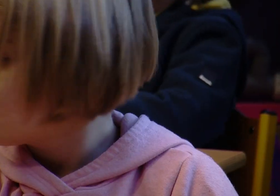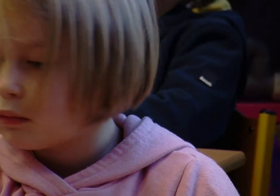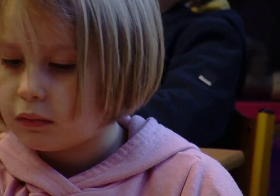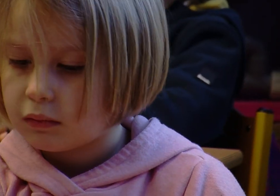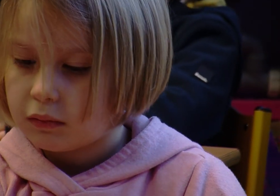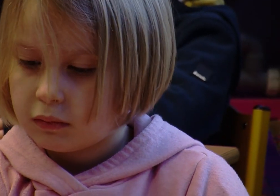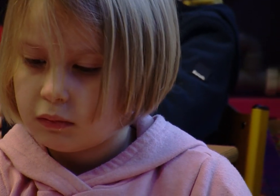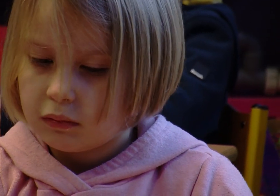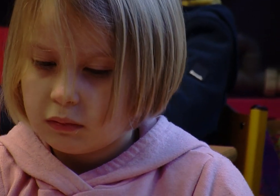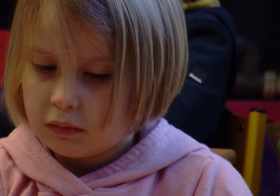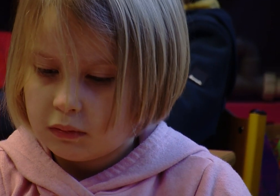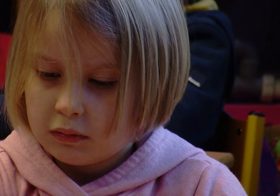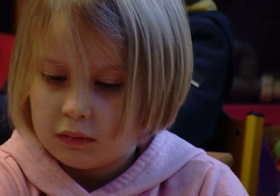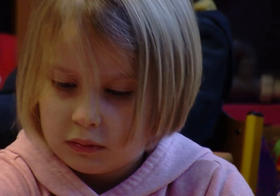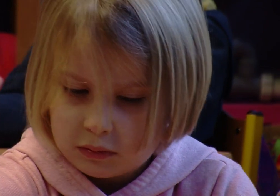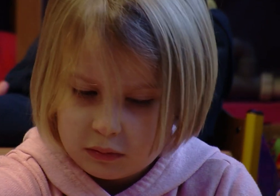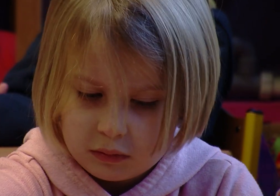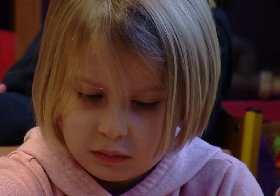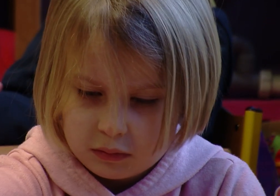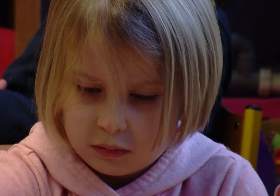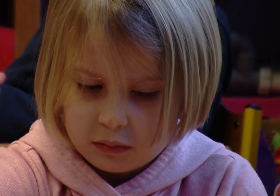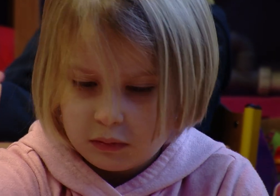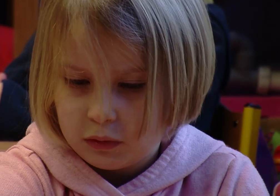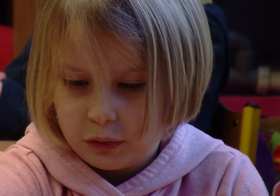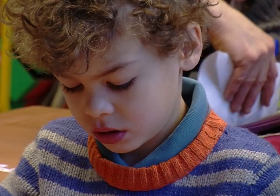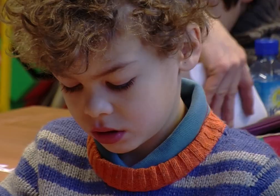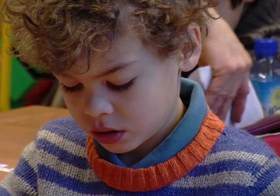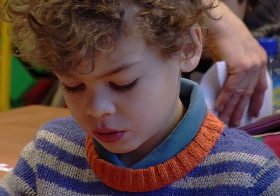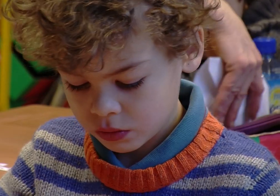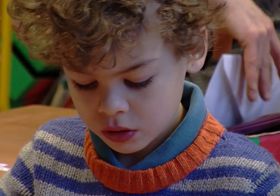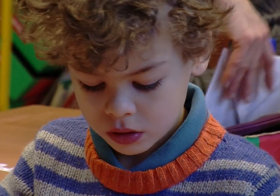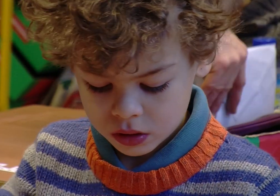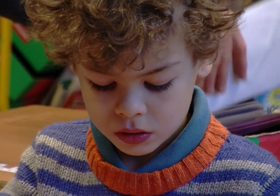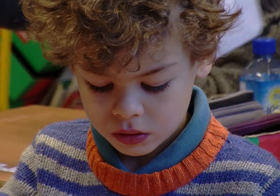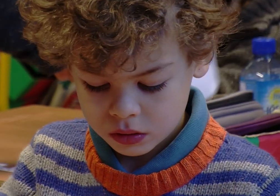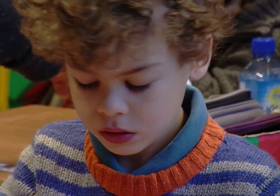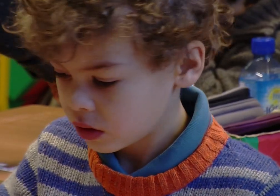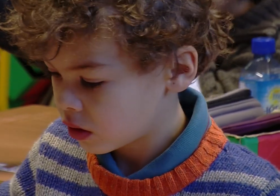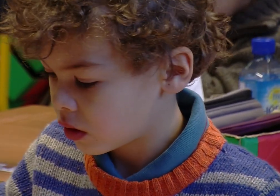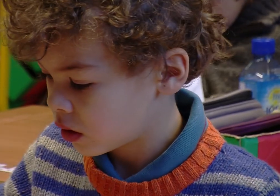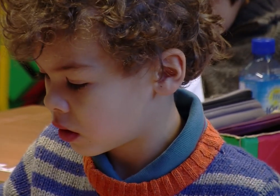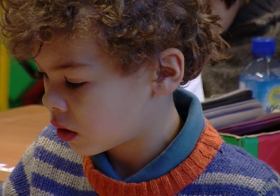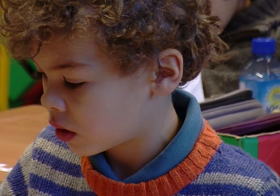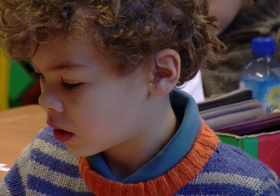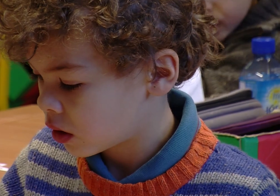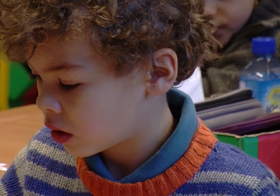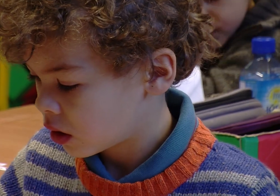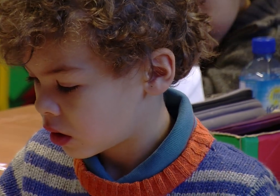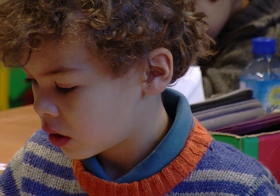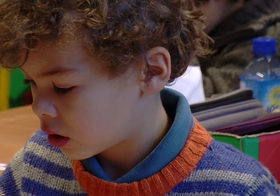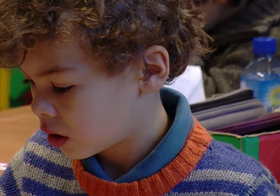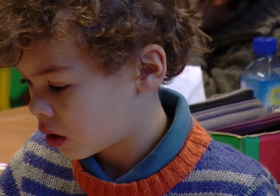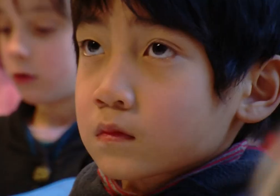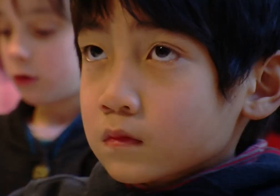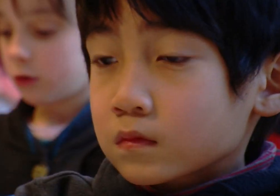Ouais, je comprends. T'inquiète, ce sera pire après. Moi, je signe depuis... pour moi, depuis toujours. Et je parle pour